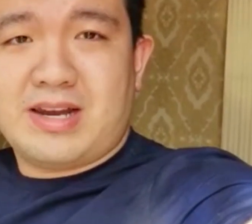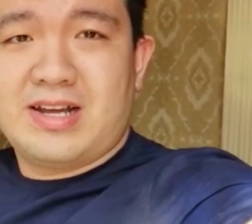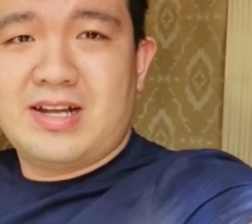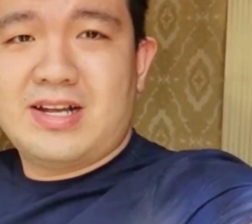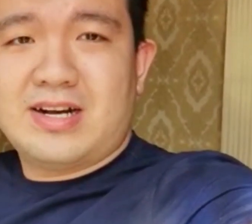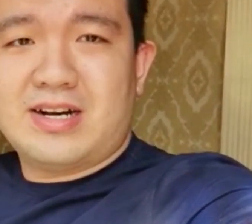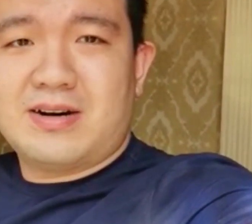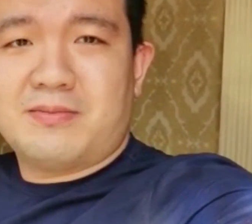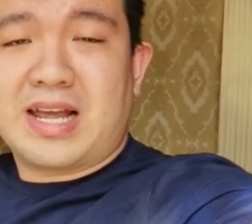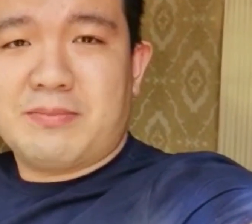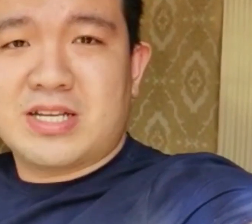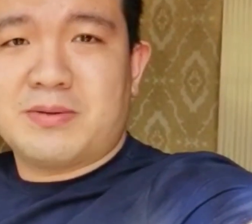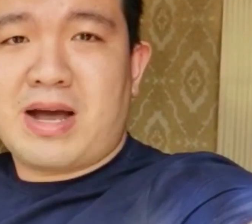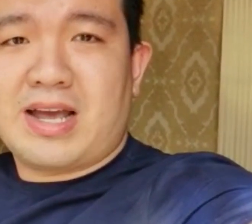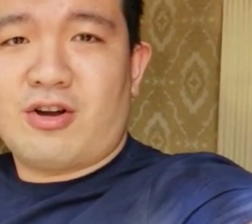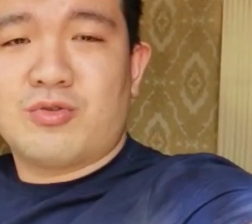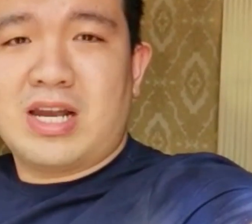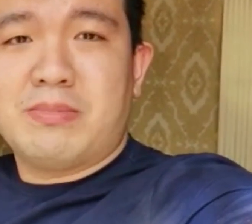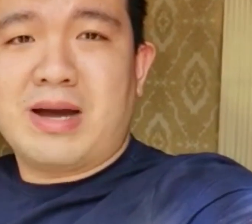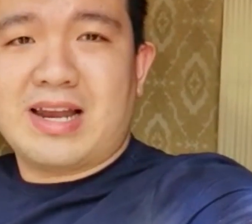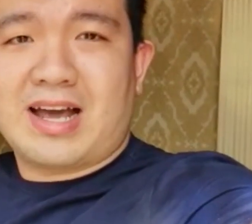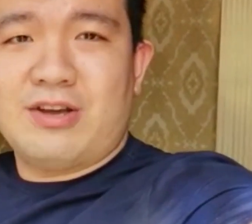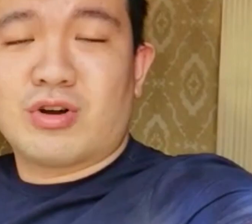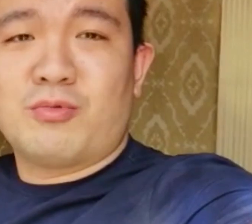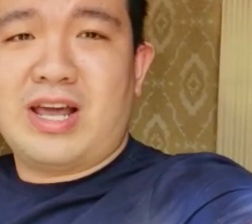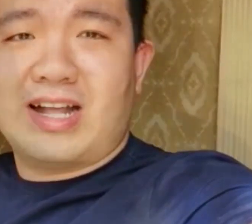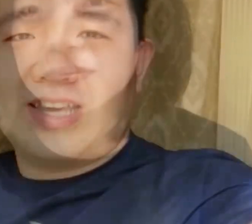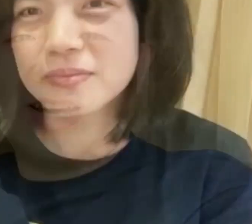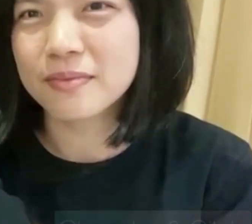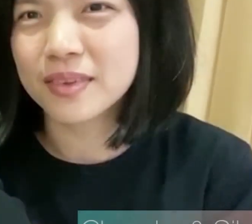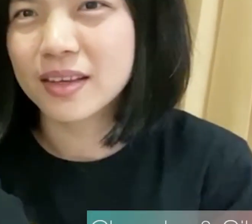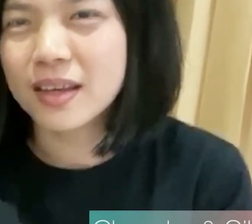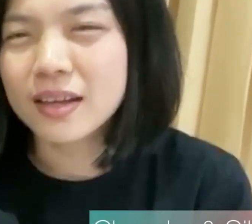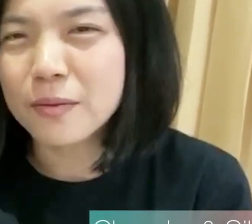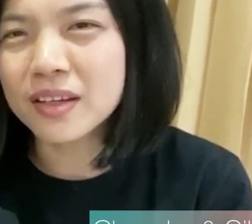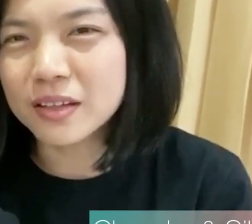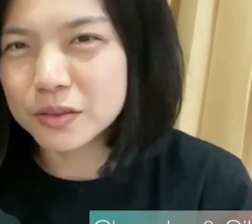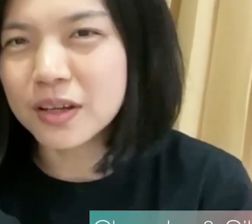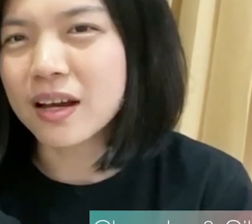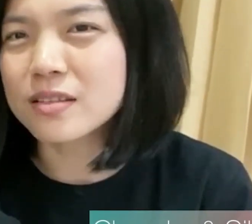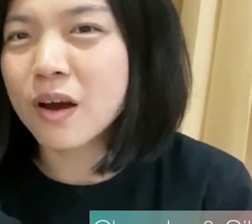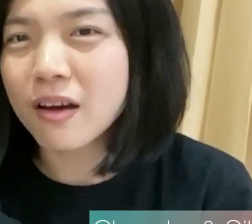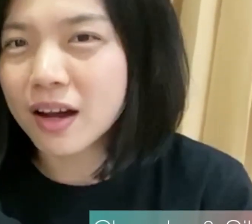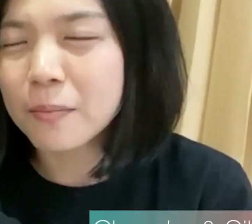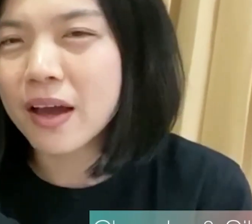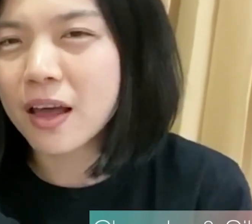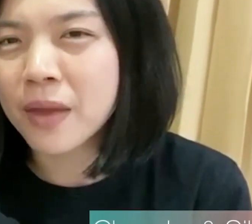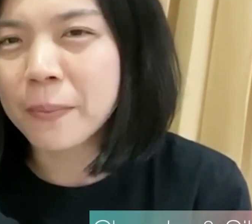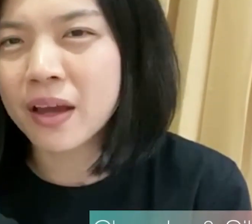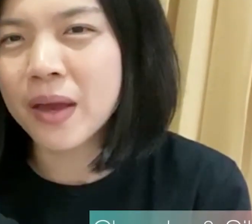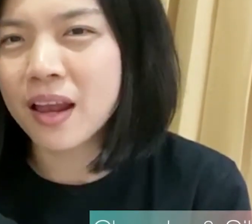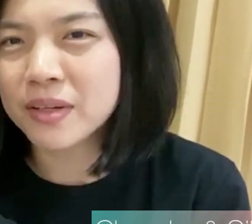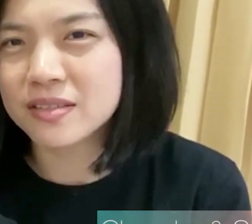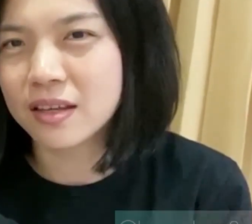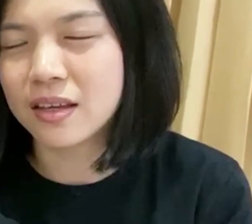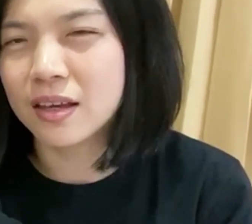masa depan, mereka bisa dipakai oleh Tuhan lebih baik lagi untuk kemuliaannya. Kami rindu agar semua orang mengalami apa